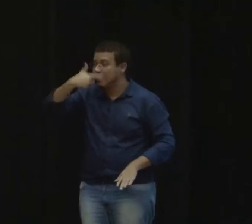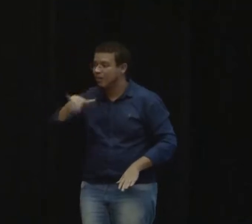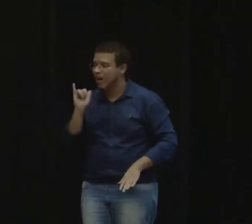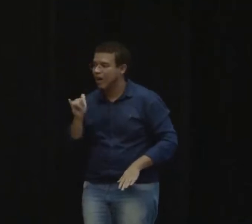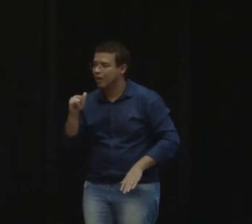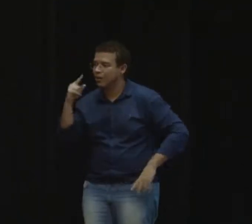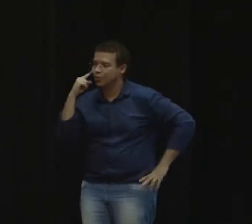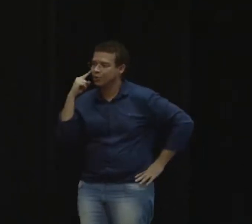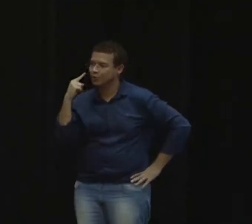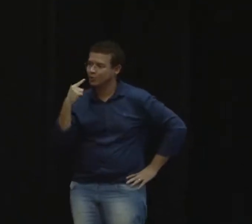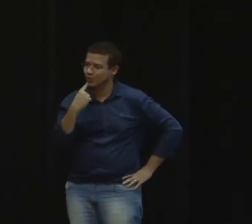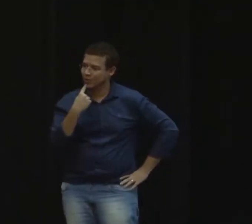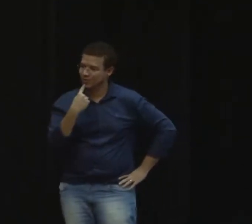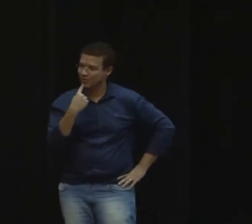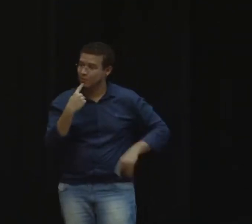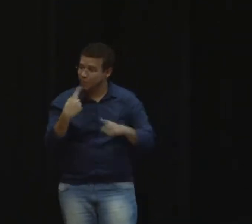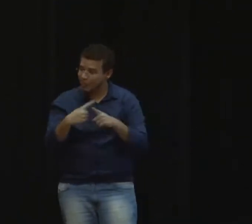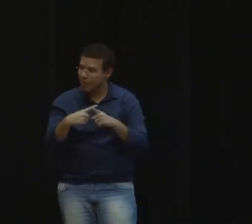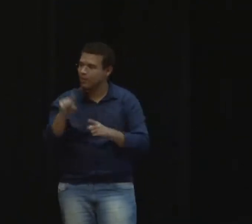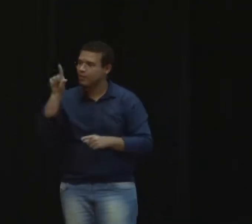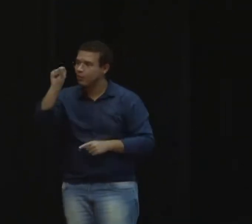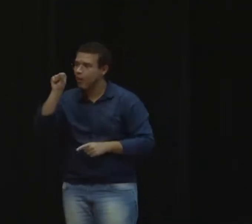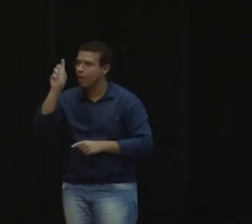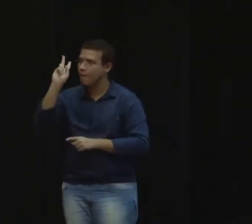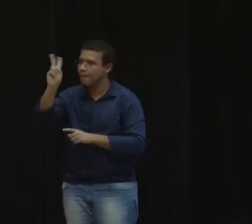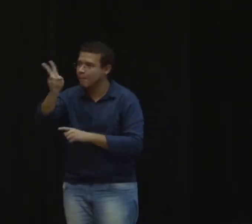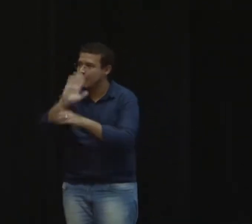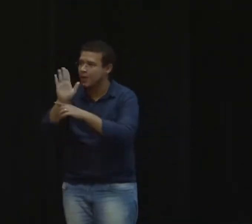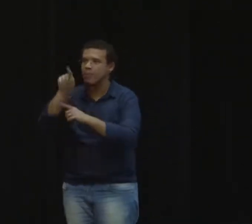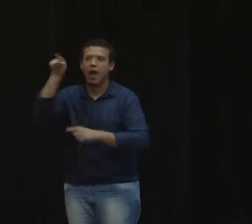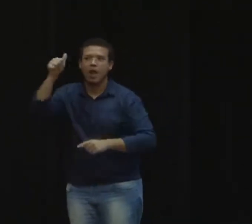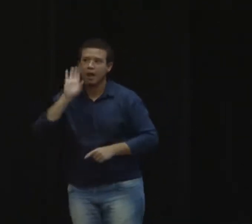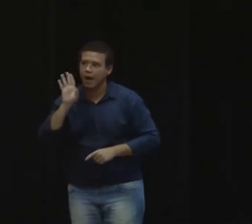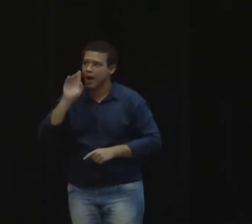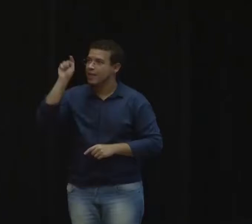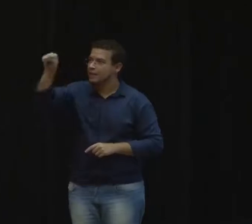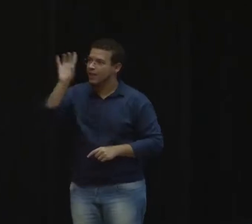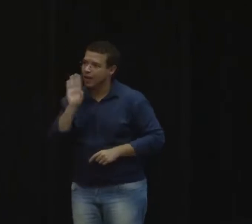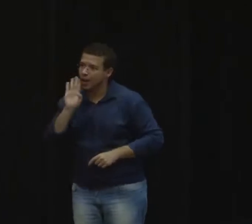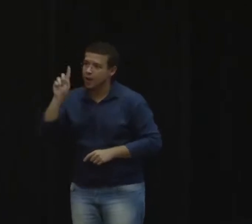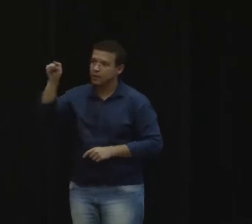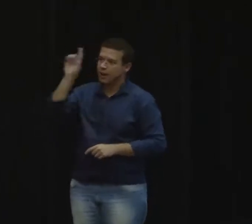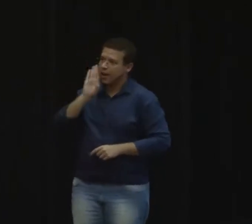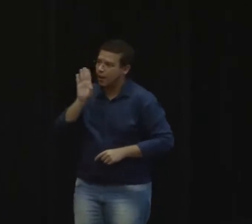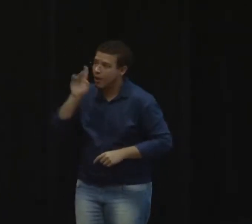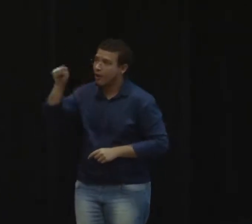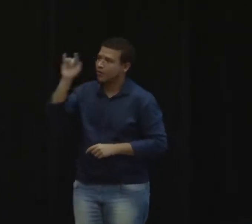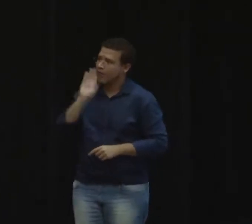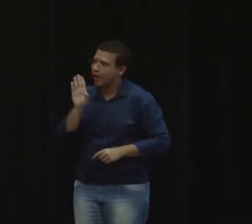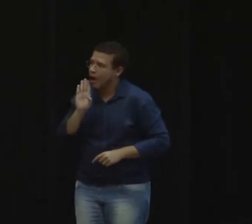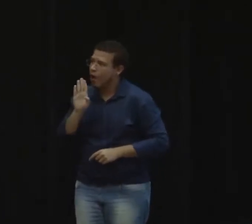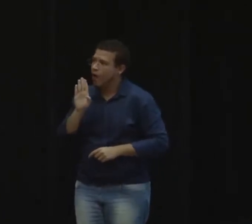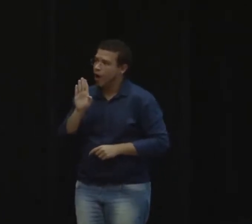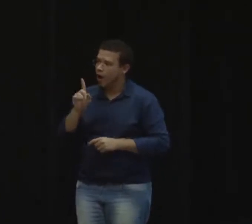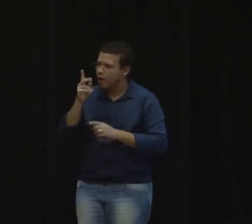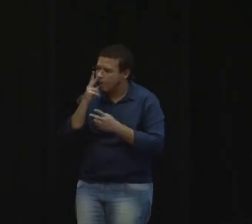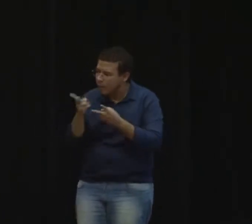muito mais quando o narrador era surdo. Eles escolheram sempre o mesmo vídeo. Esse é mais legal. Esse é mais